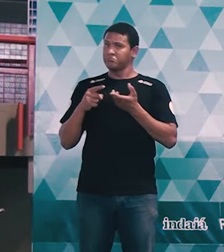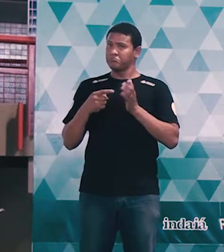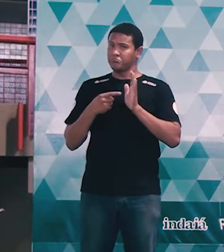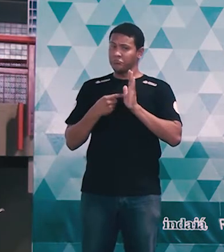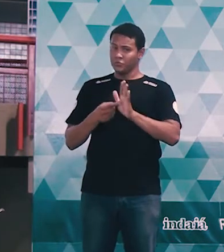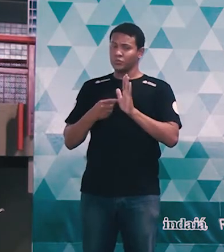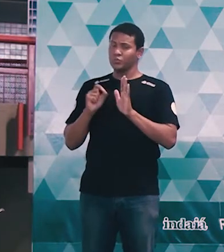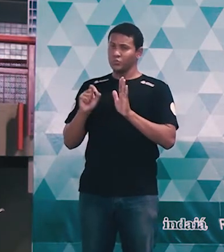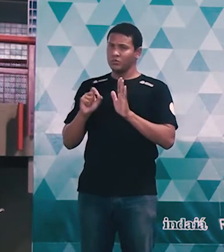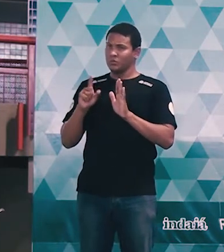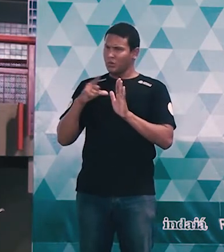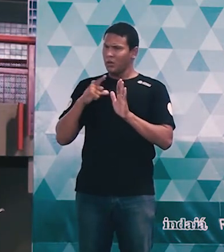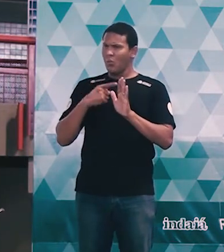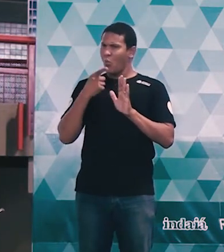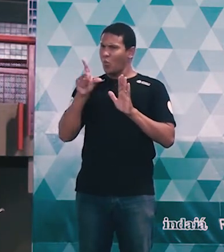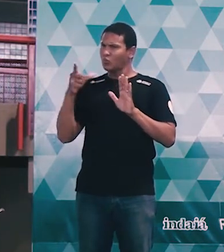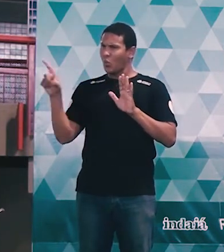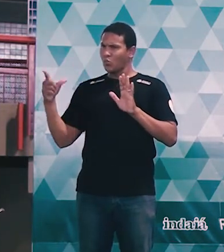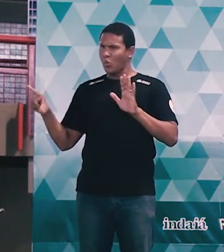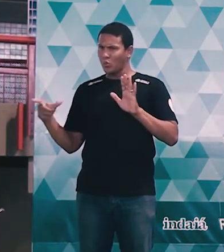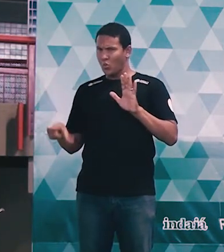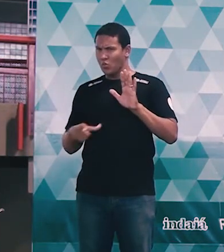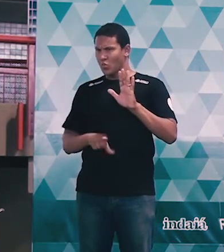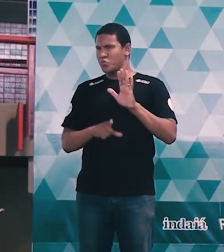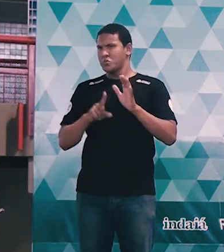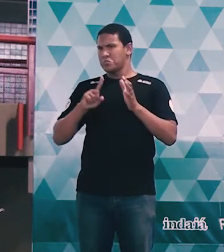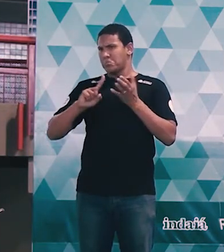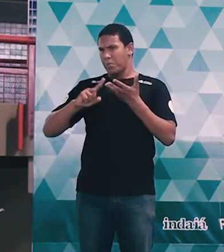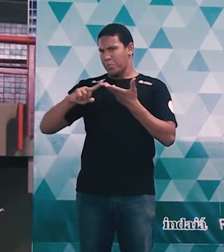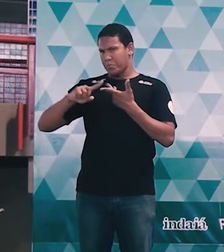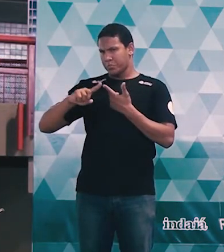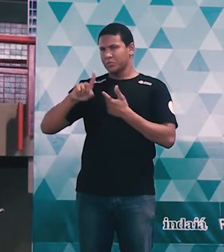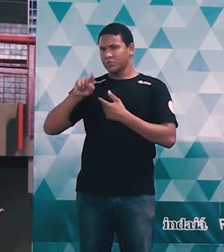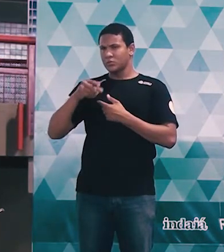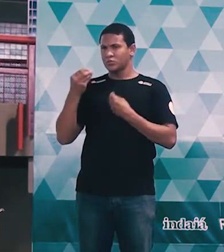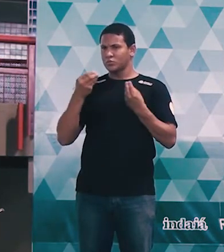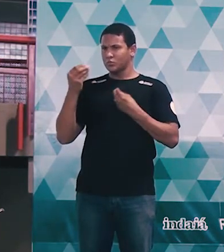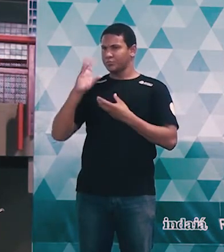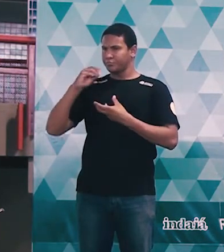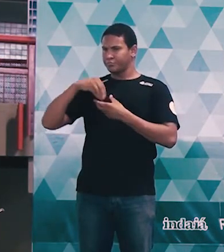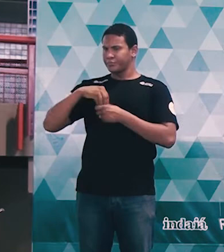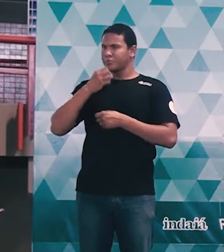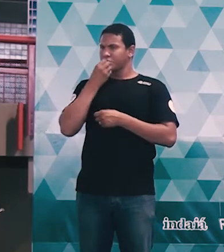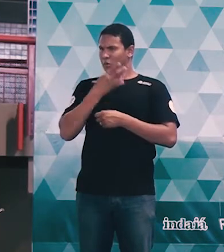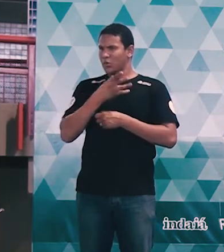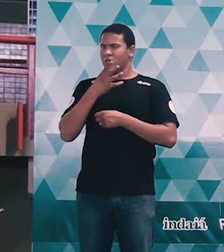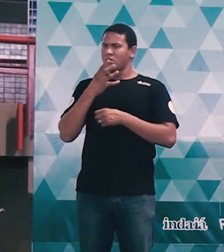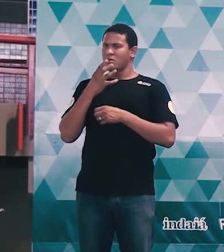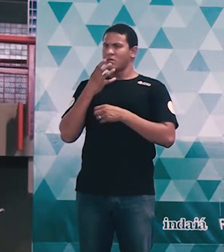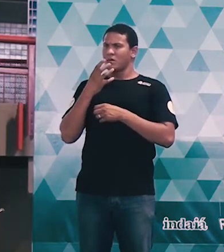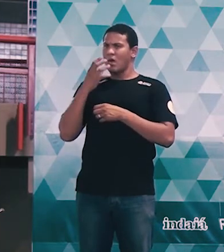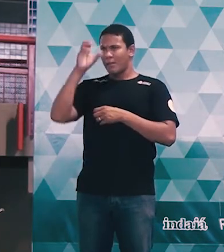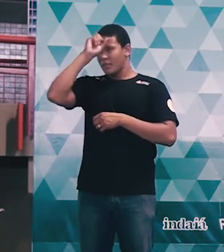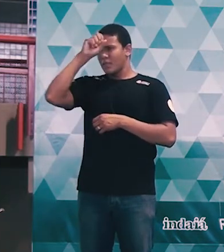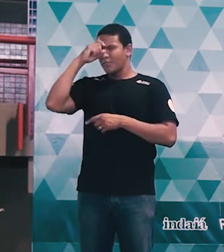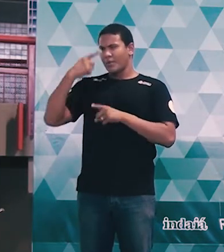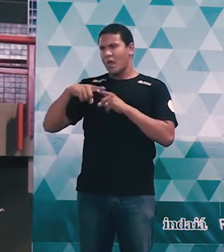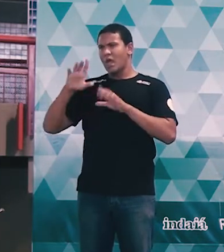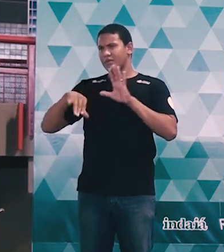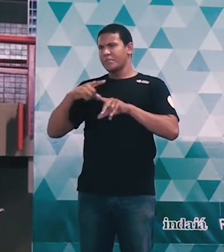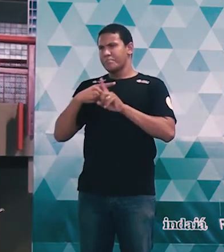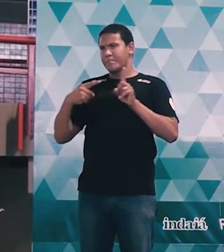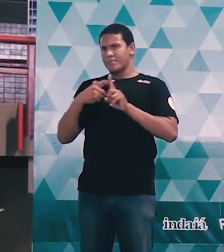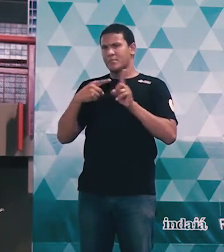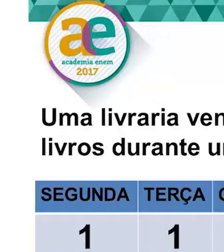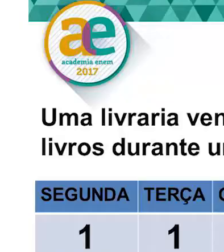existem outros elementos de medida de tendência central que seria interessante a gente aprender, porque a média às vezes ela causa um probleminha. Vejam